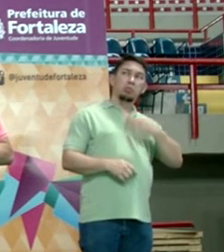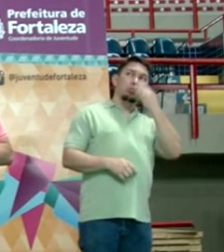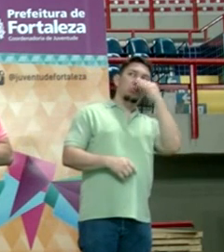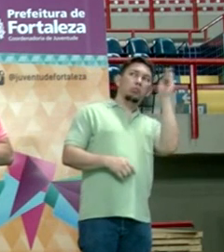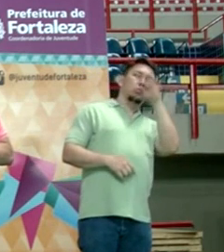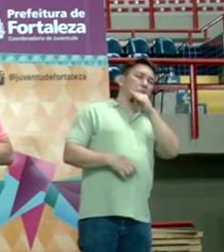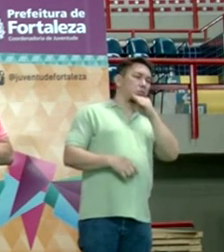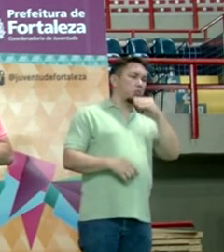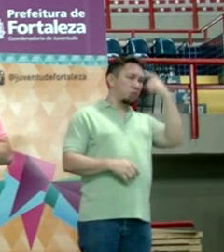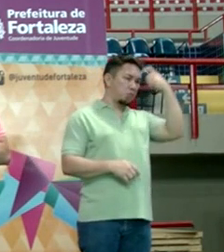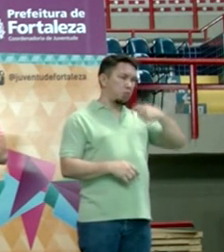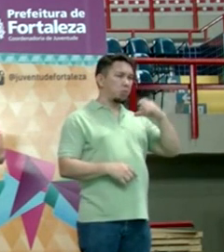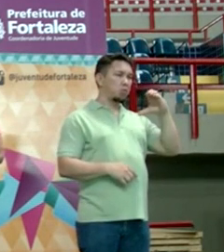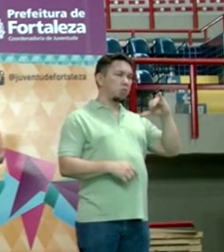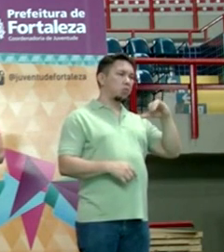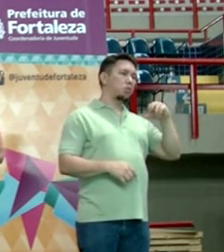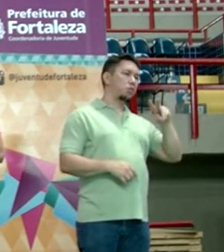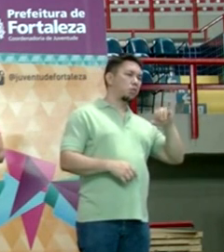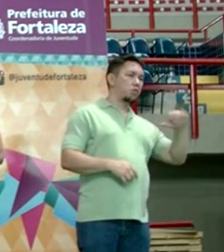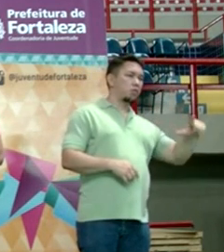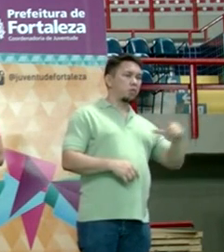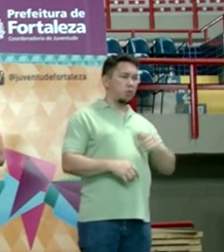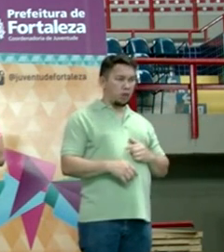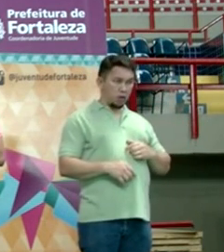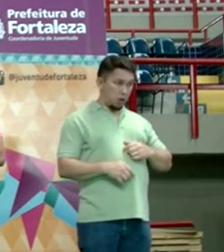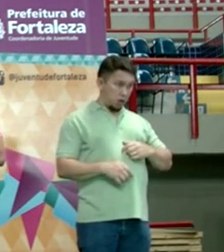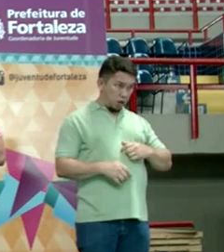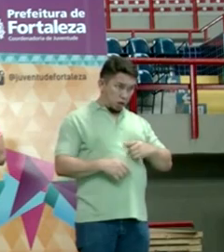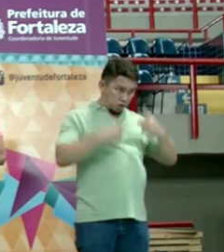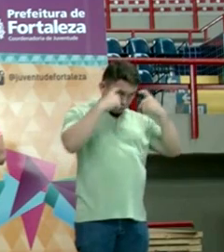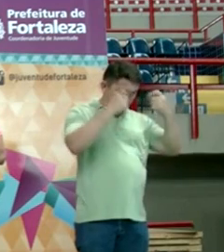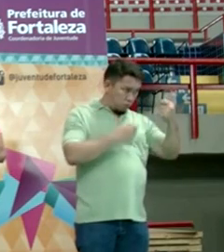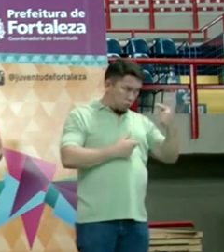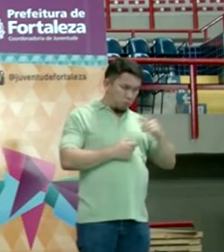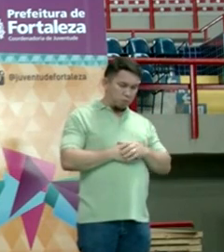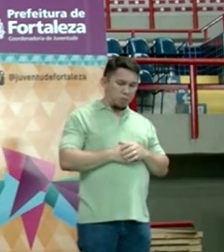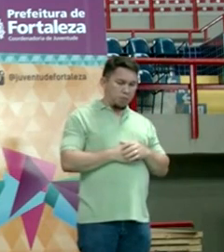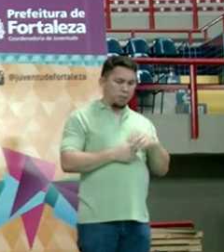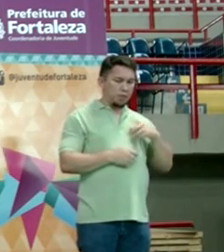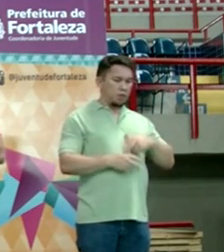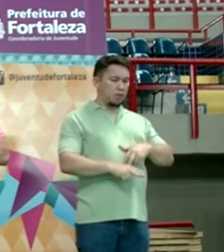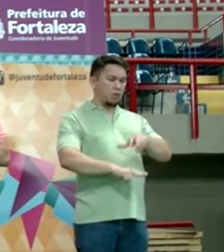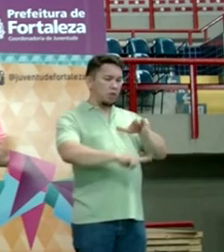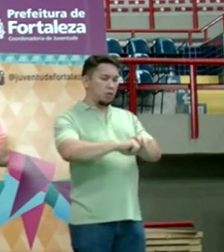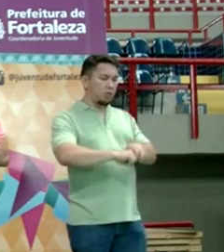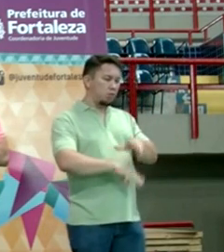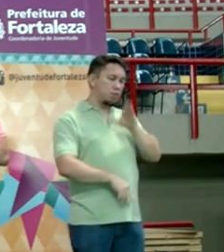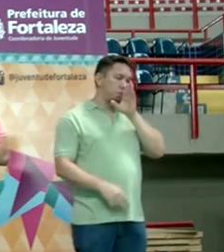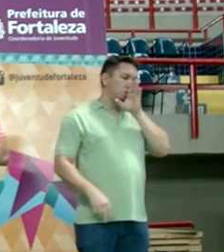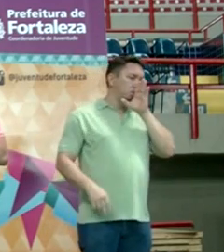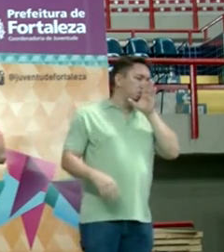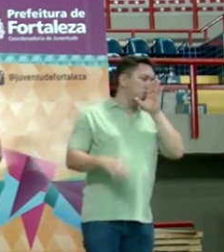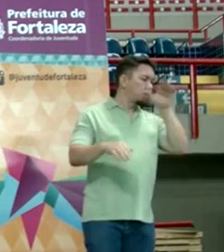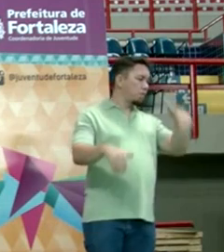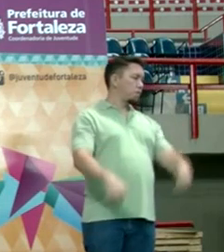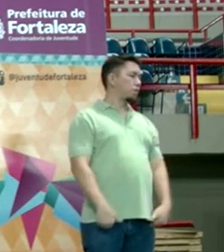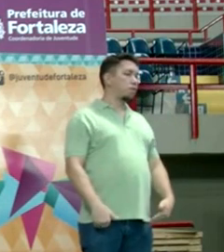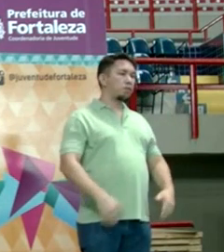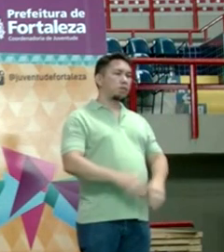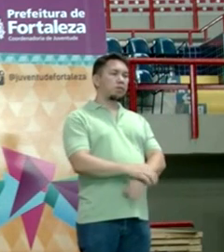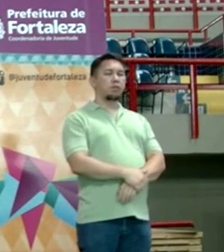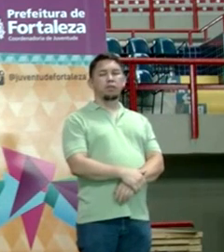Ele não era um protesto de violência. Sabe como é que ele protestava? Ele se sentava na calçada. Sabe